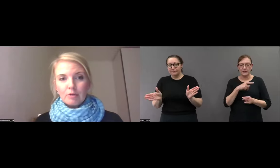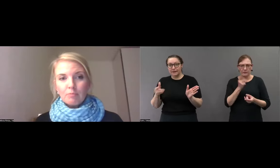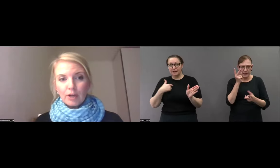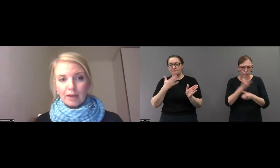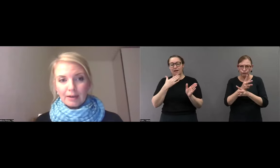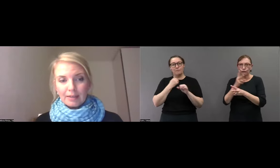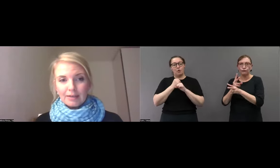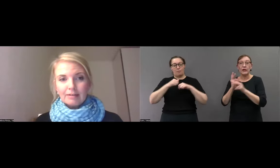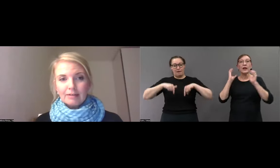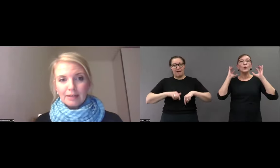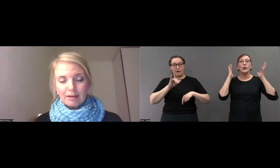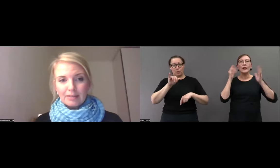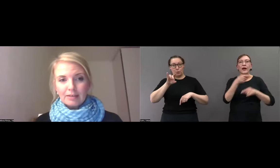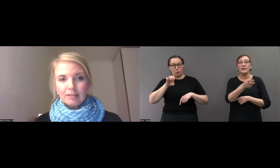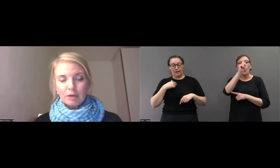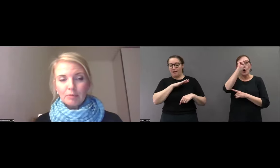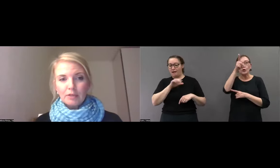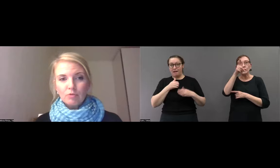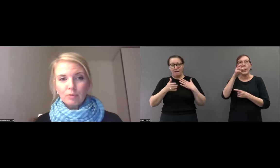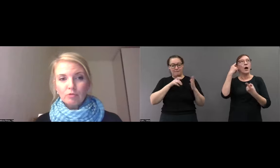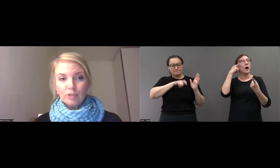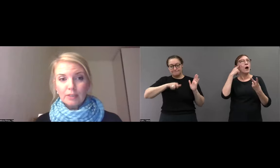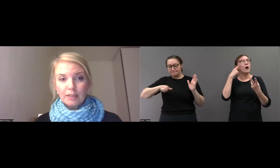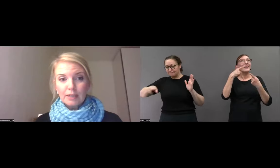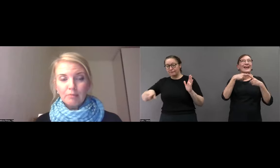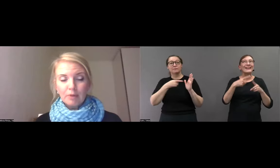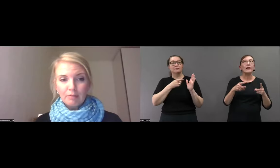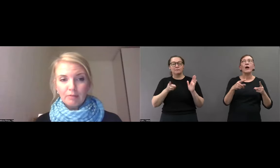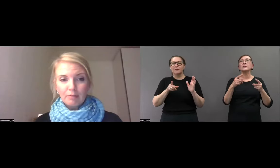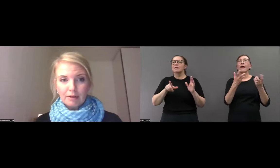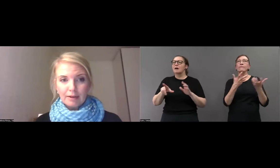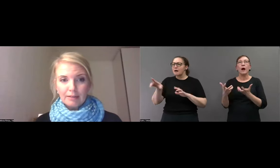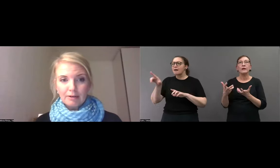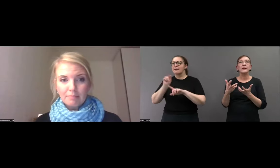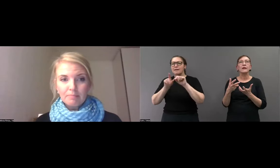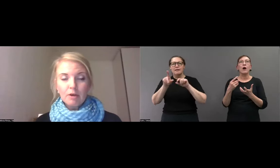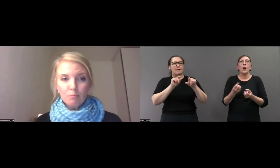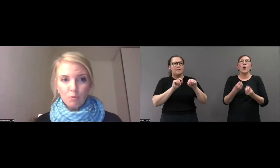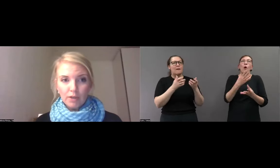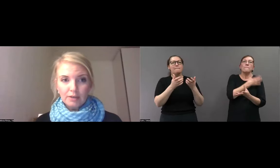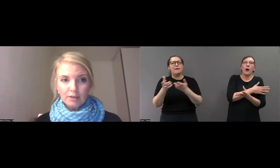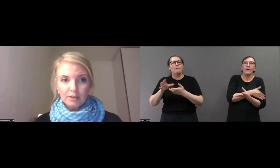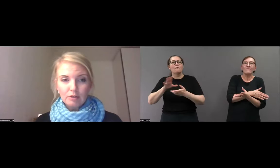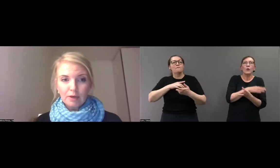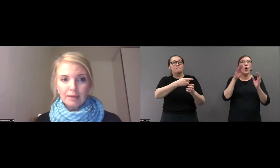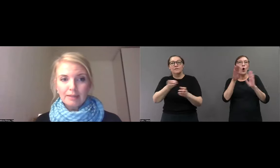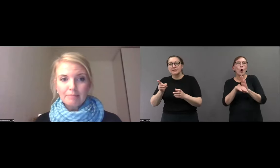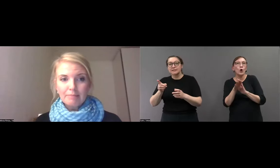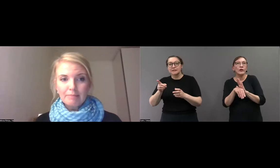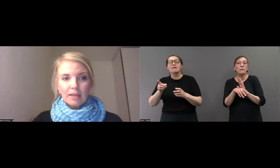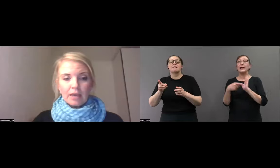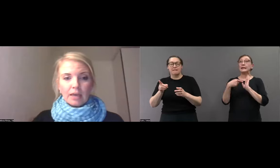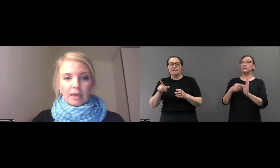ottavat monenlaisia ja erilaisia tarpeita huomioon, kun sisältöjä ja palveluita rakennetaan, muun muassa